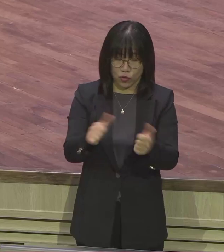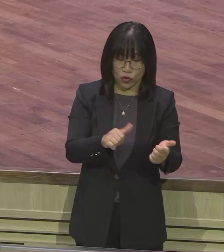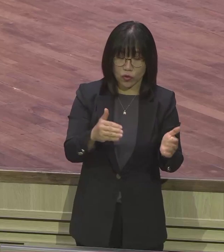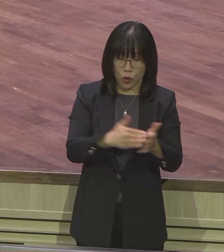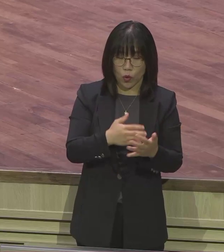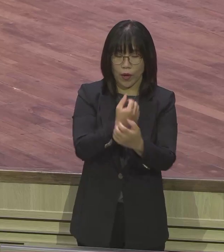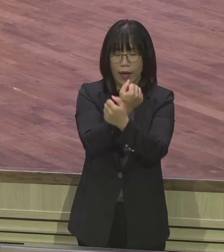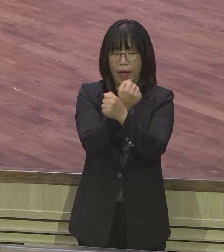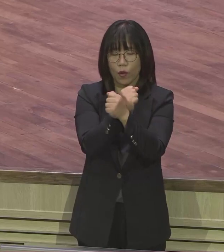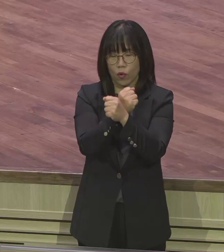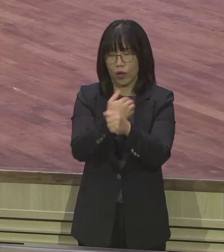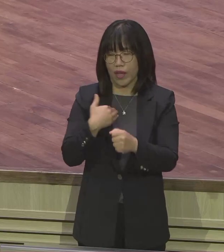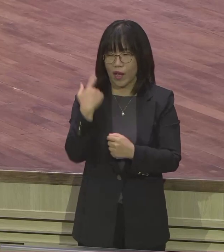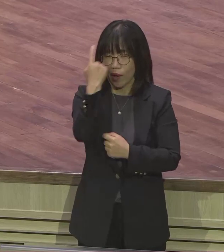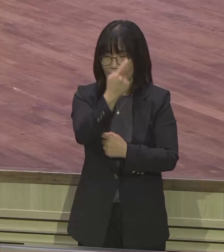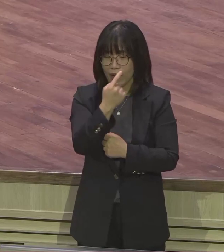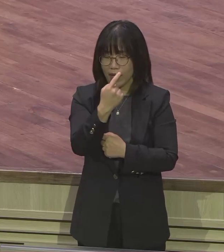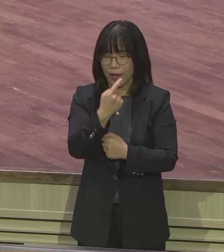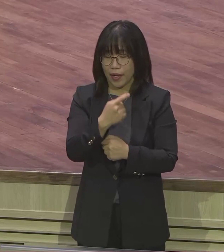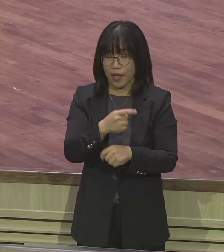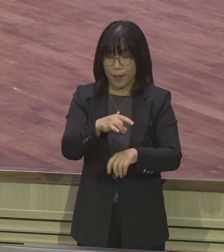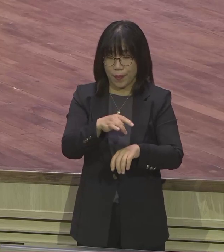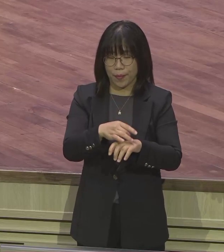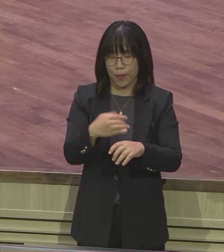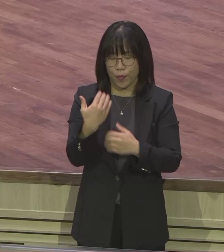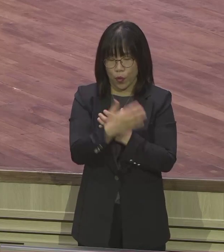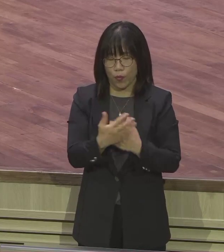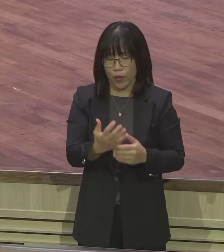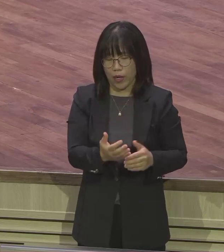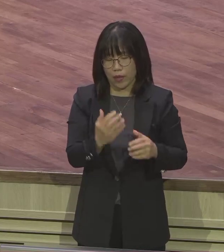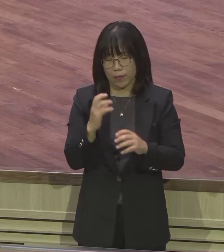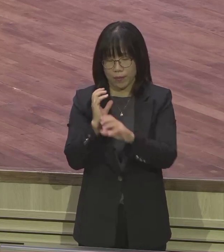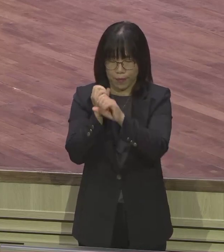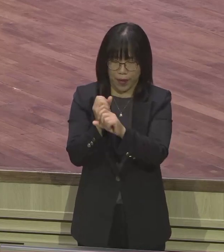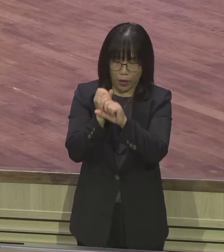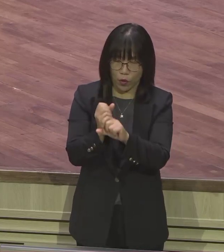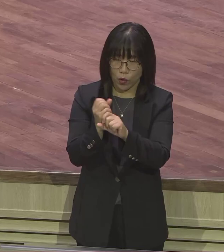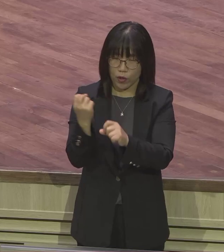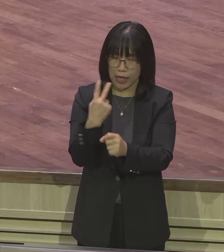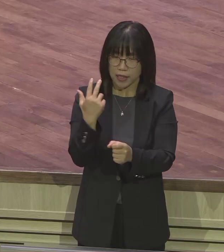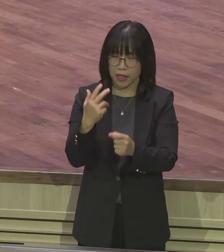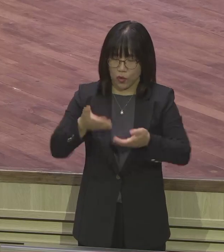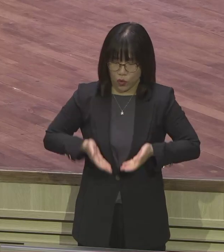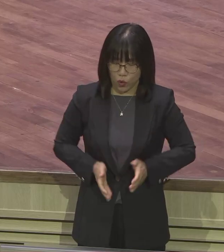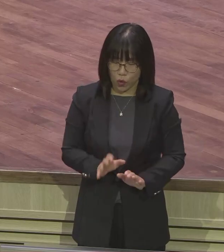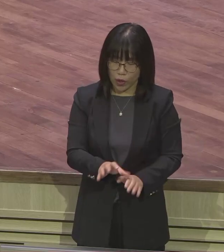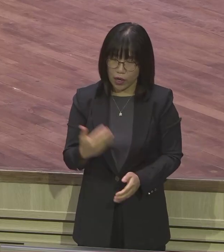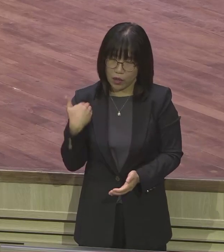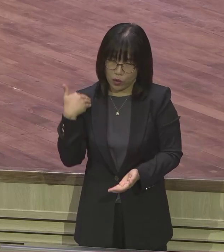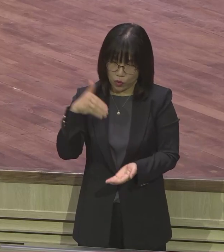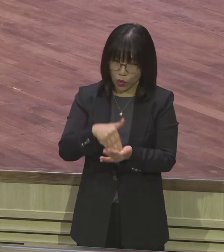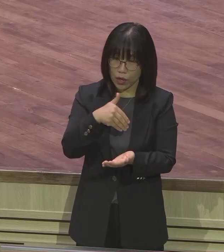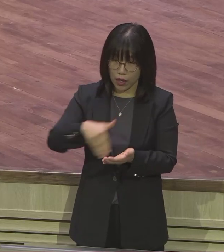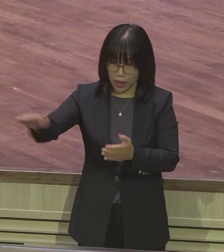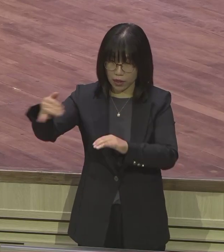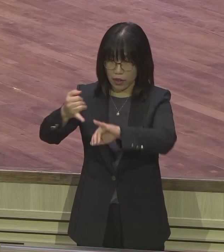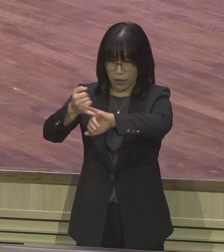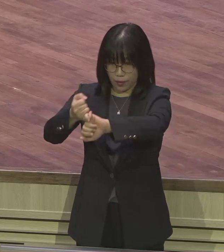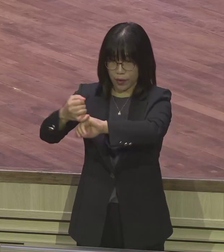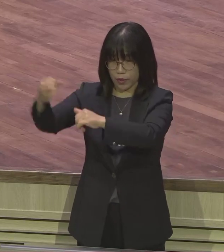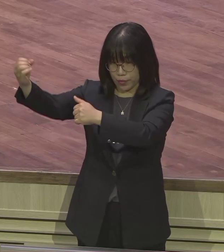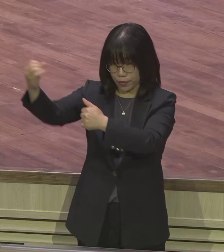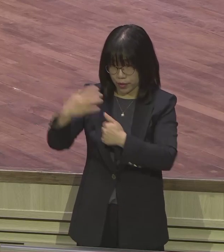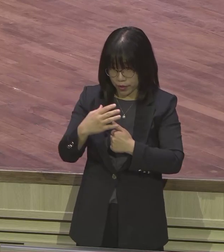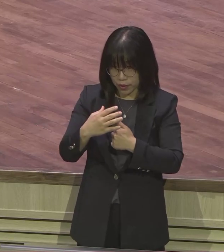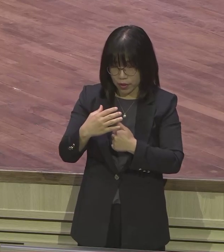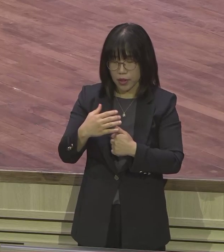올라가겠다 하라. 내 해골을 메고 올라가겠다 하라. 약속의 땅에서 하나님이 큰